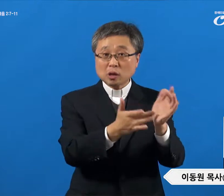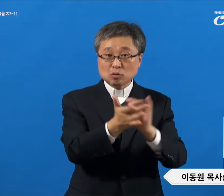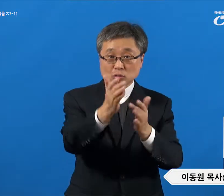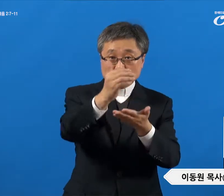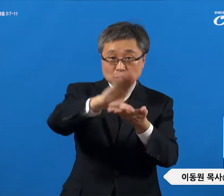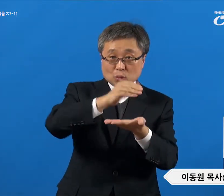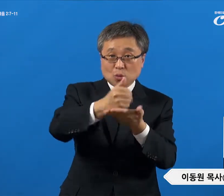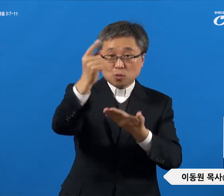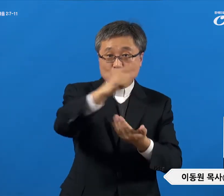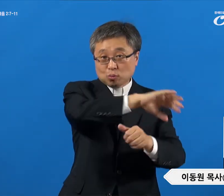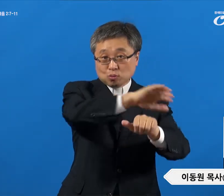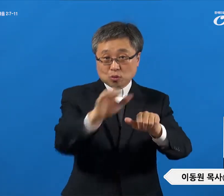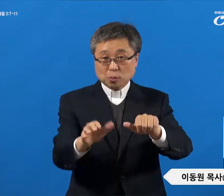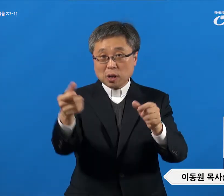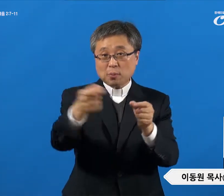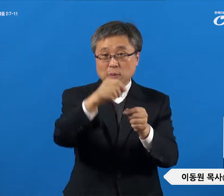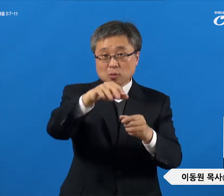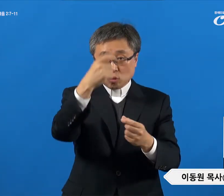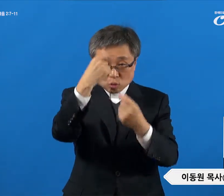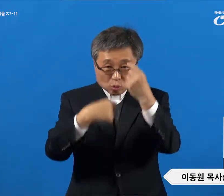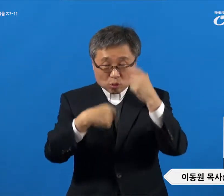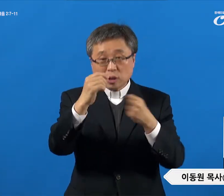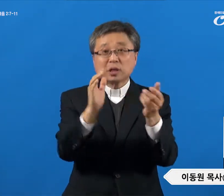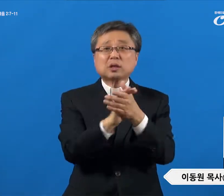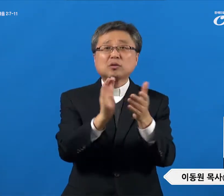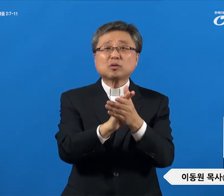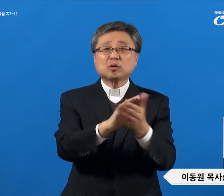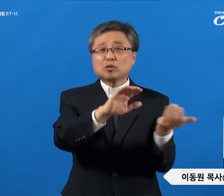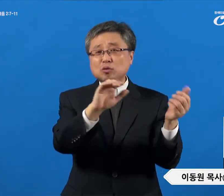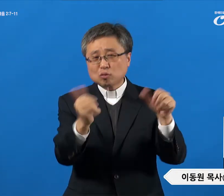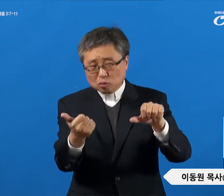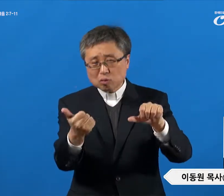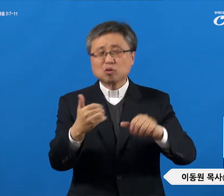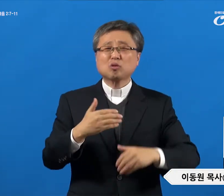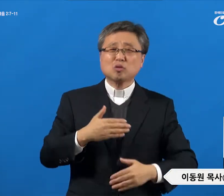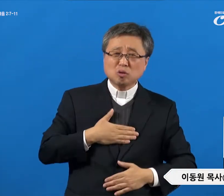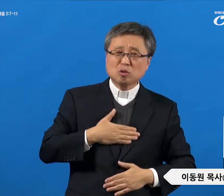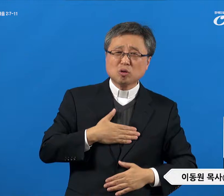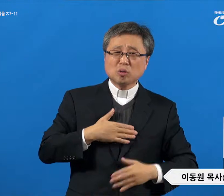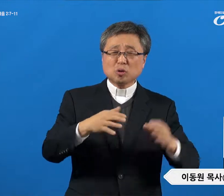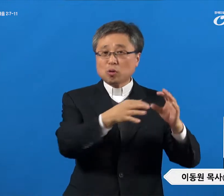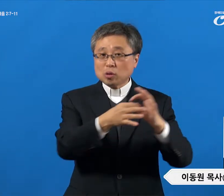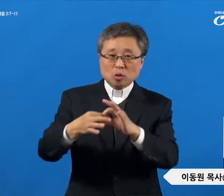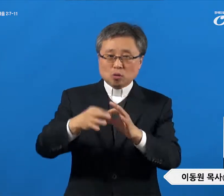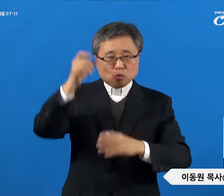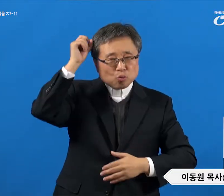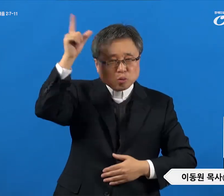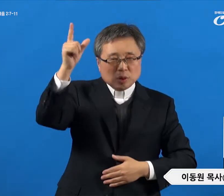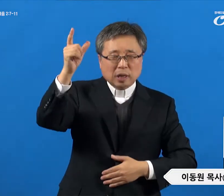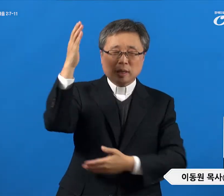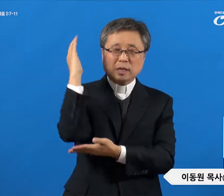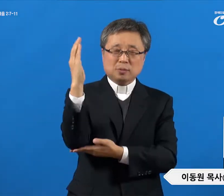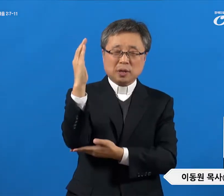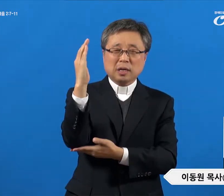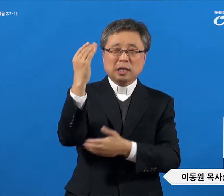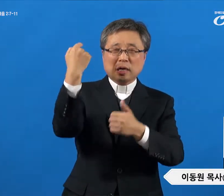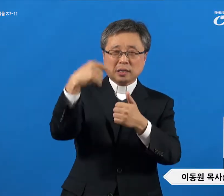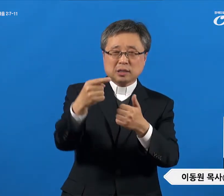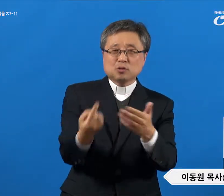우십니다. 그리고 친구의 죽음을 계기로 부활의 위대한 레슨을 가르치기 위해서 예수님이 무덤 앞으로 걸어가십니다.